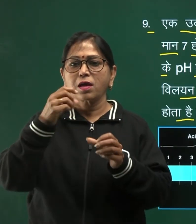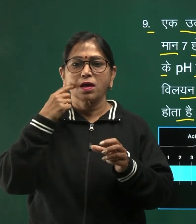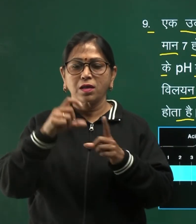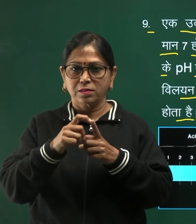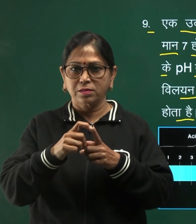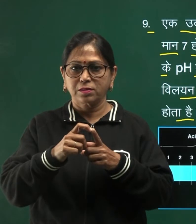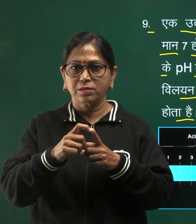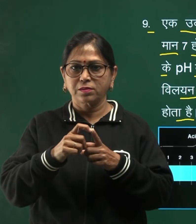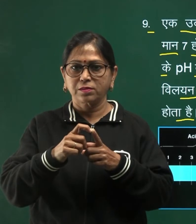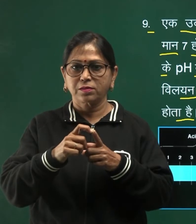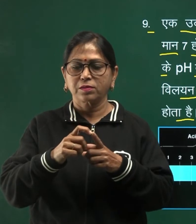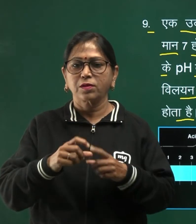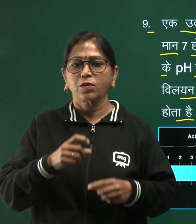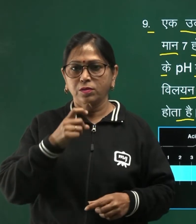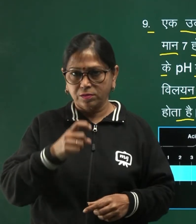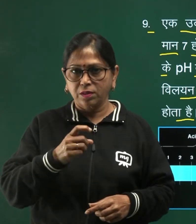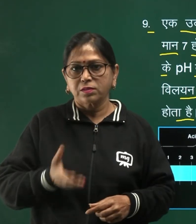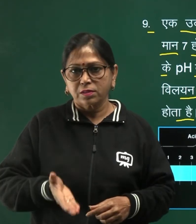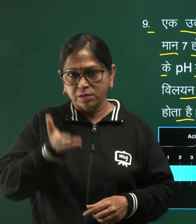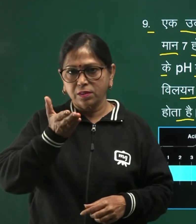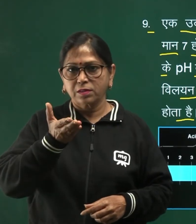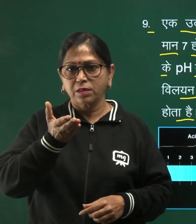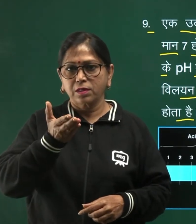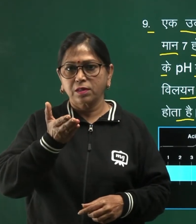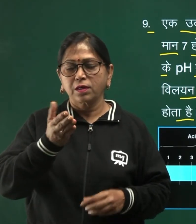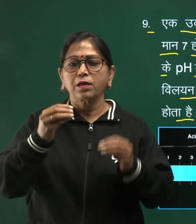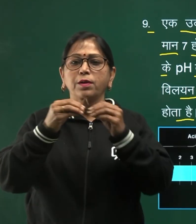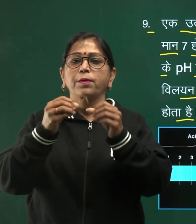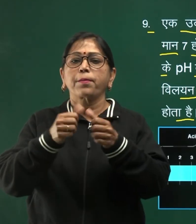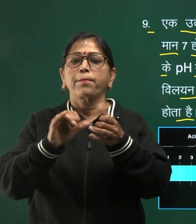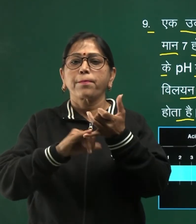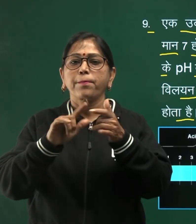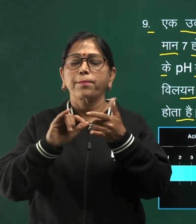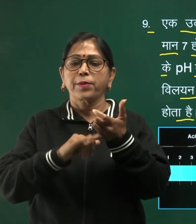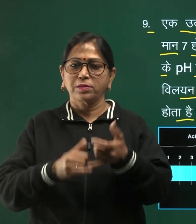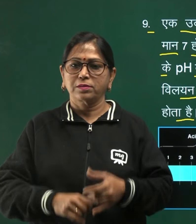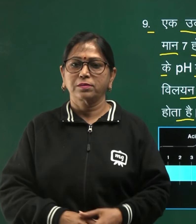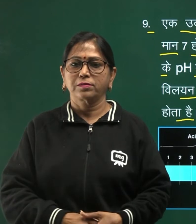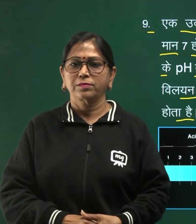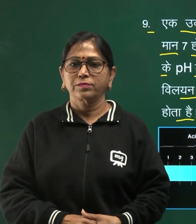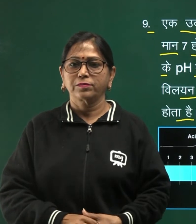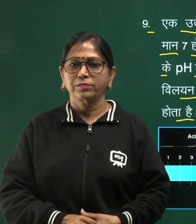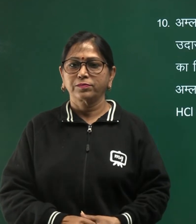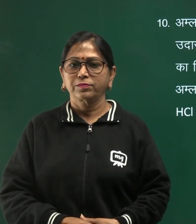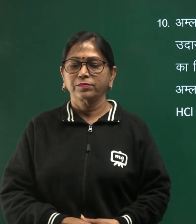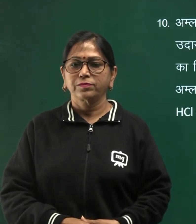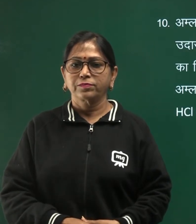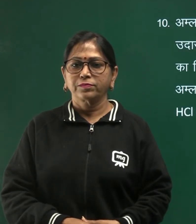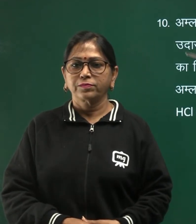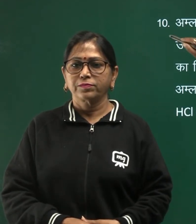सा से कम लिए और सास से अधिक chhaariy